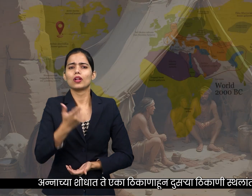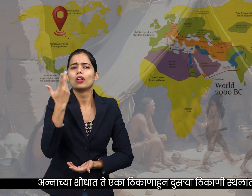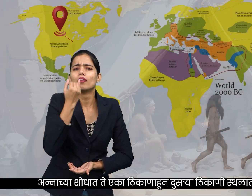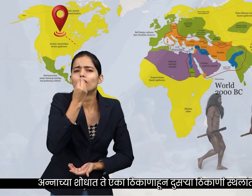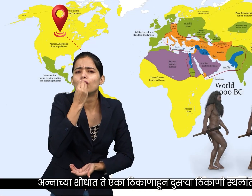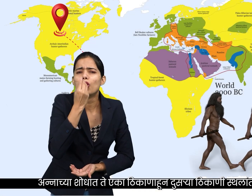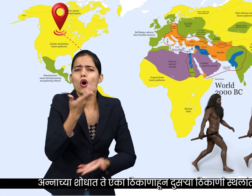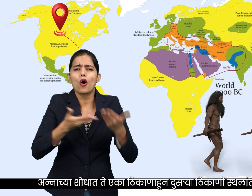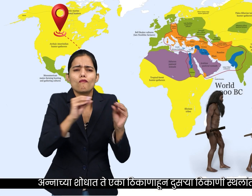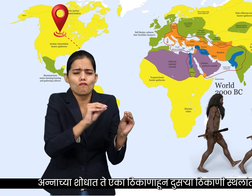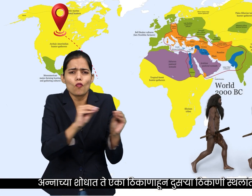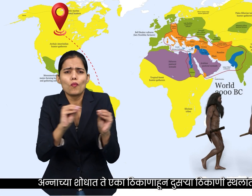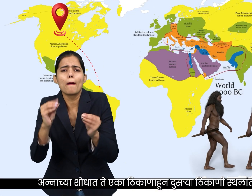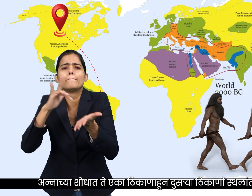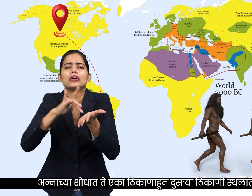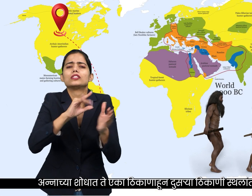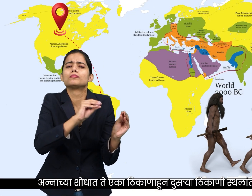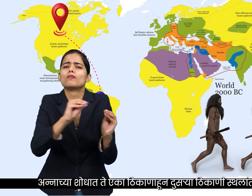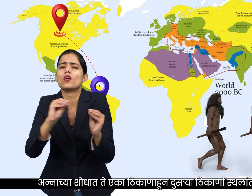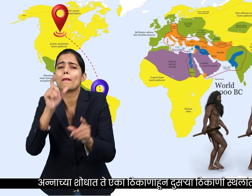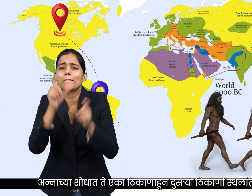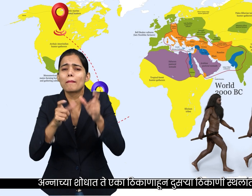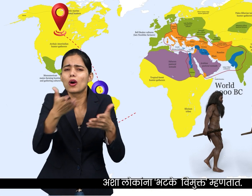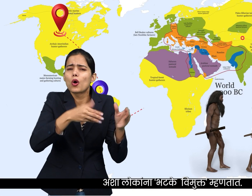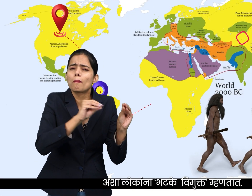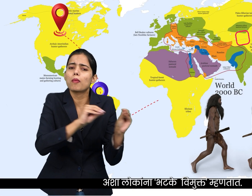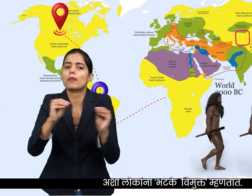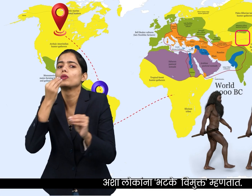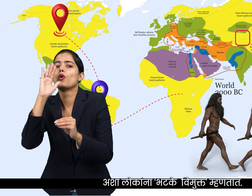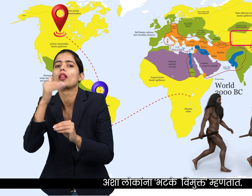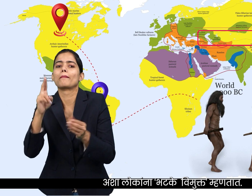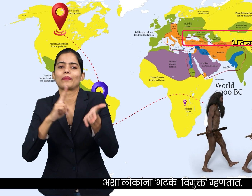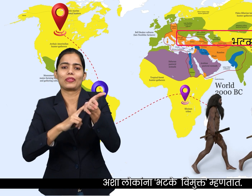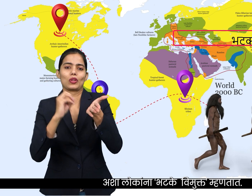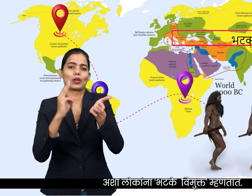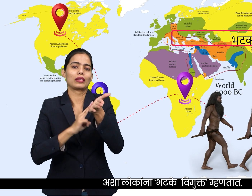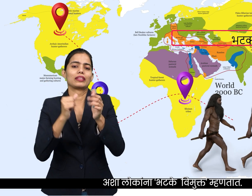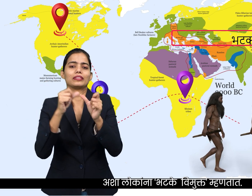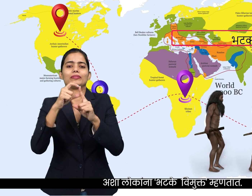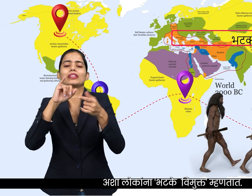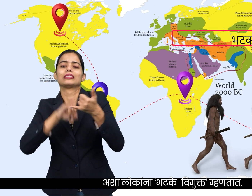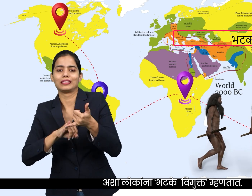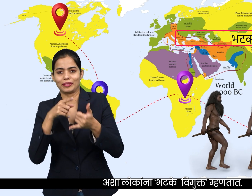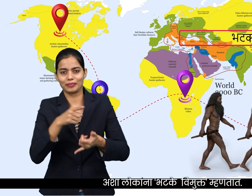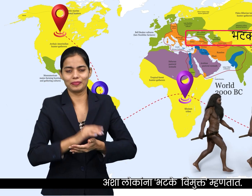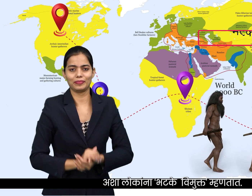अन्नाच्या शोधात ते एका ठिकाणाहून दुसऱ्या ठिकाणी स्थलांतरित होत असत. अशा लोकांना भटके विमुक्त म्हणतात.